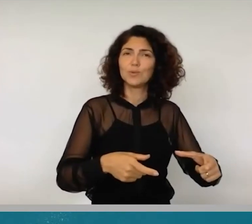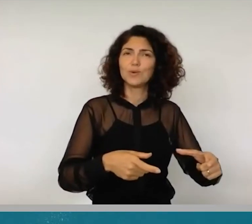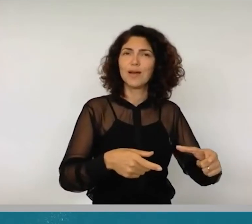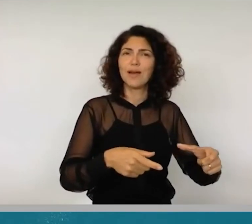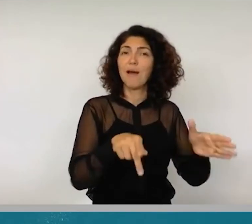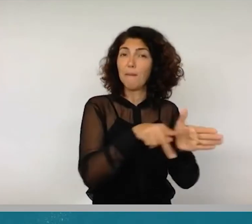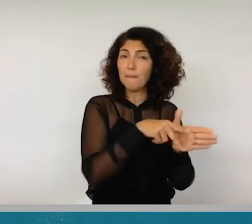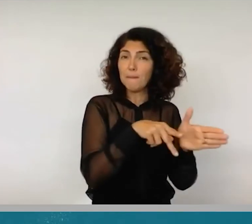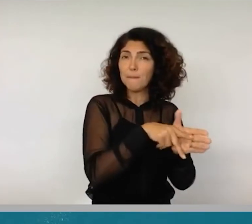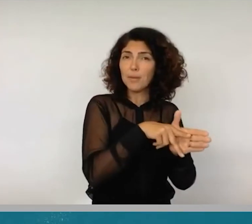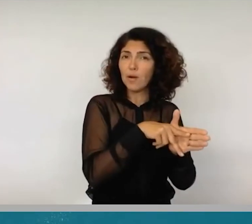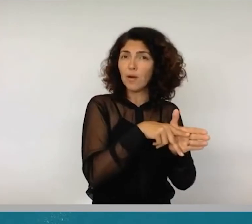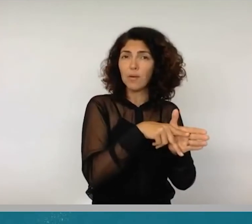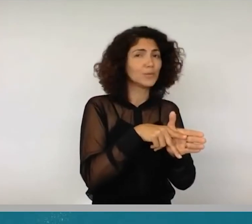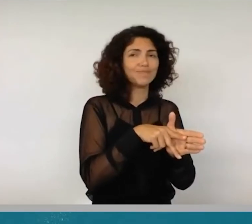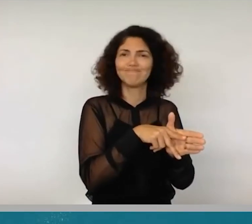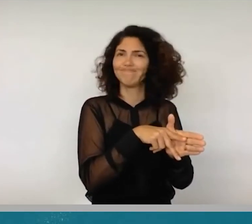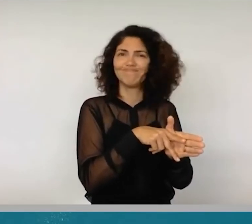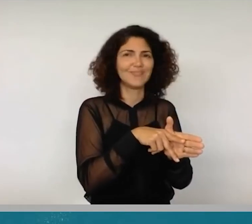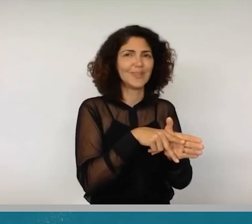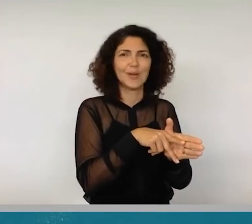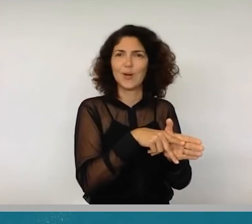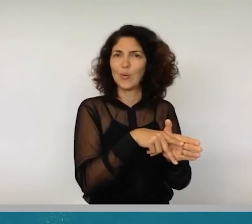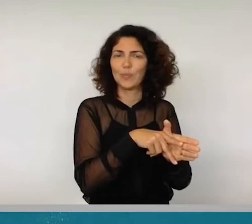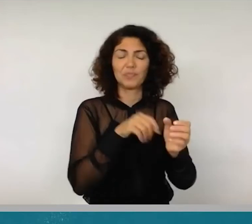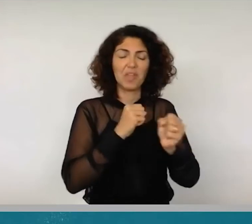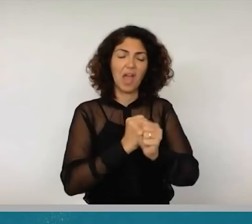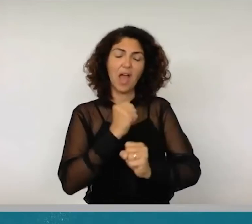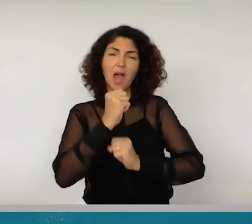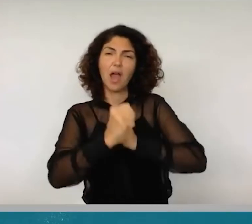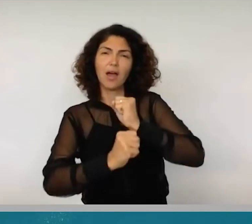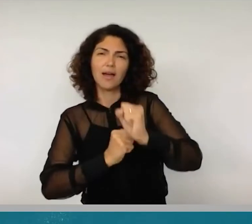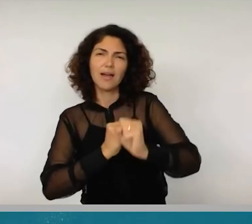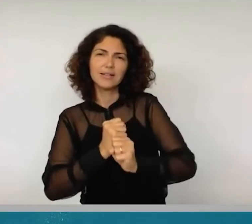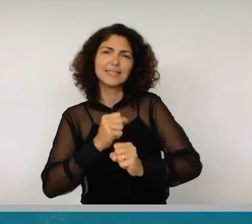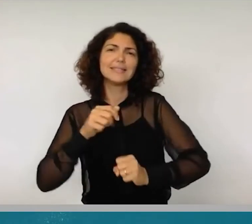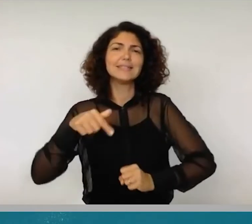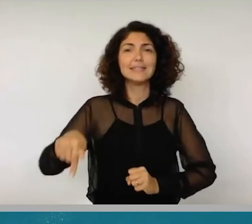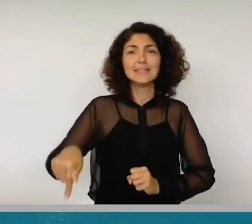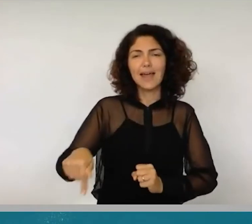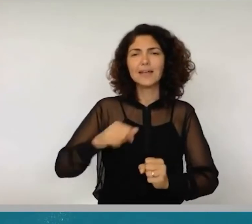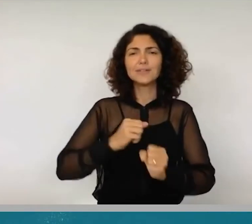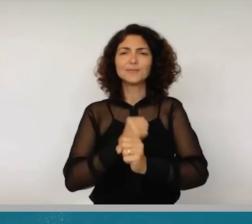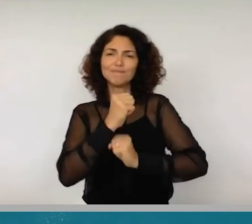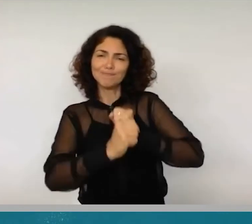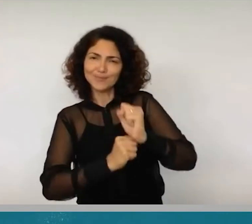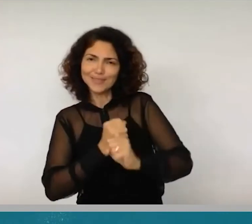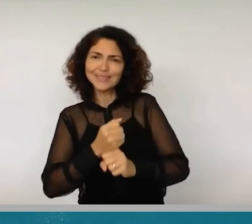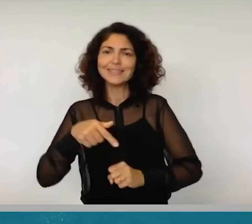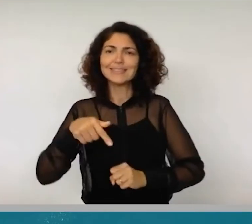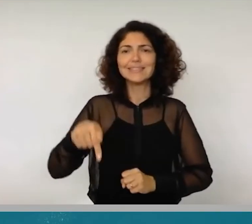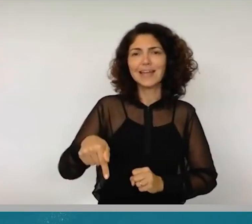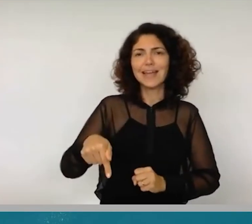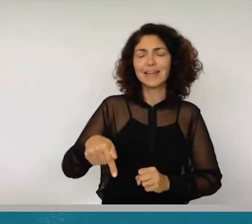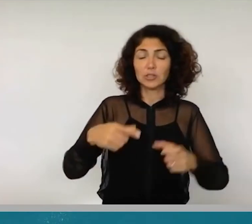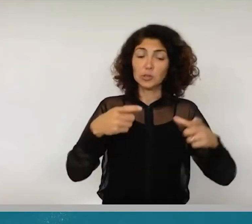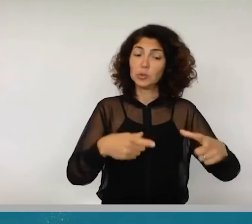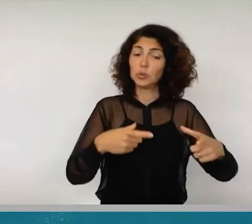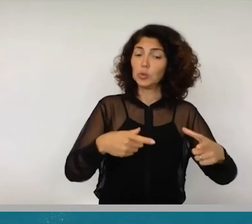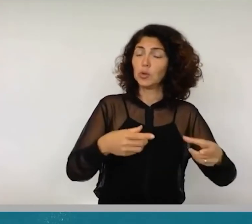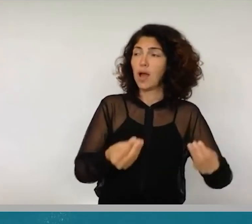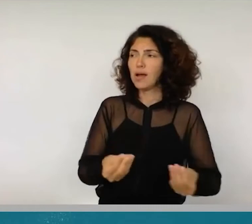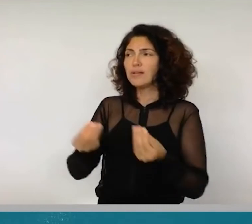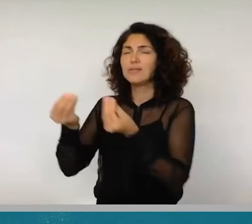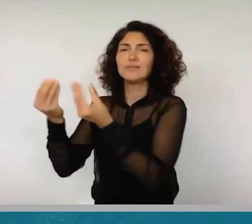tem que devolver para ele. Então aqui diz assim, guarda-te, está próximo o 7º ano, ano da